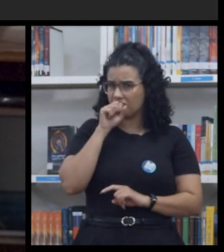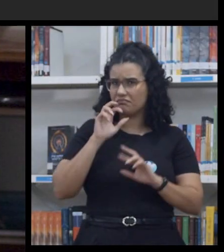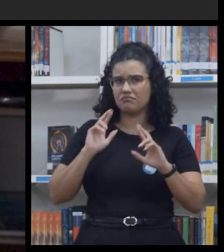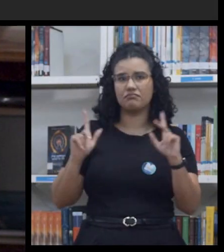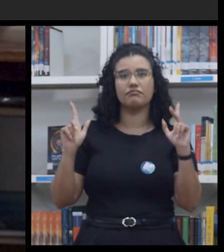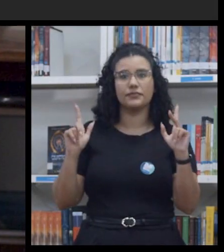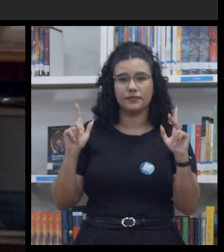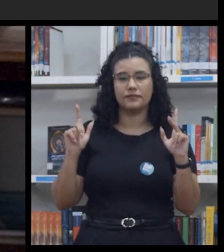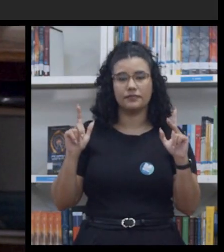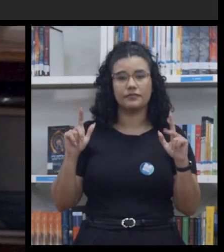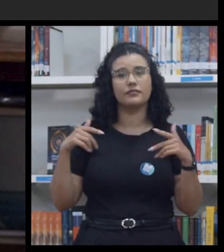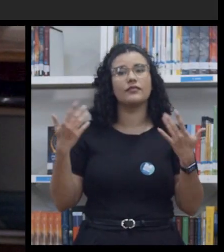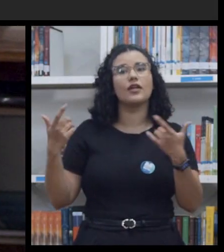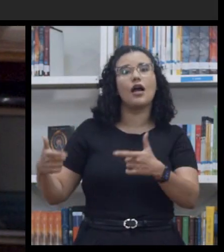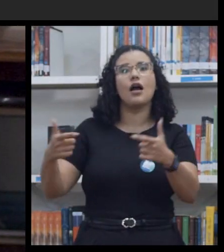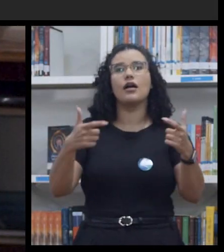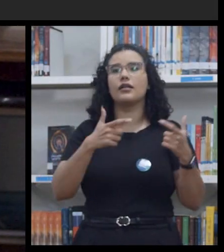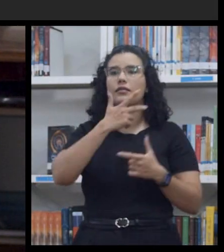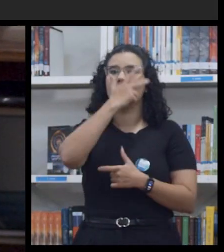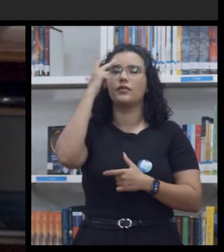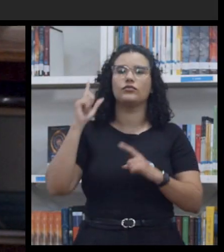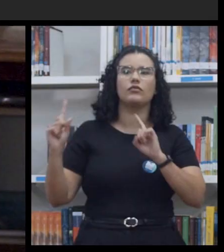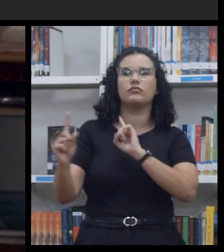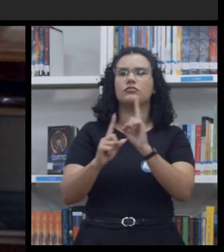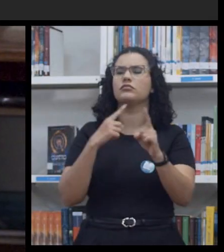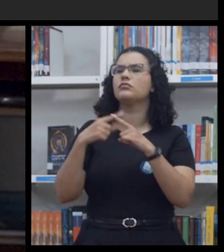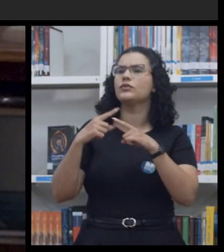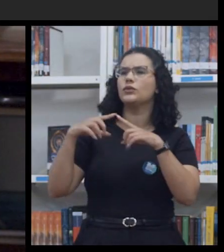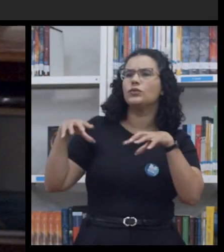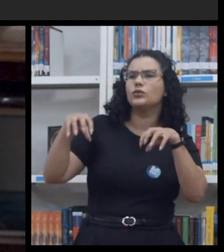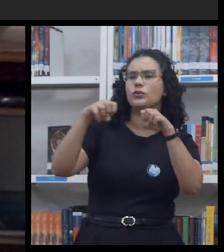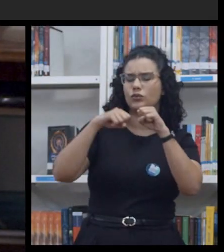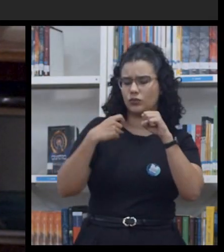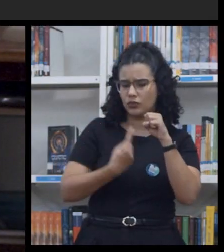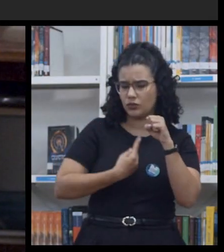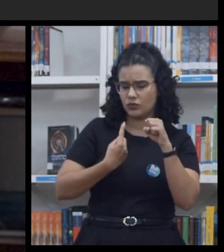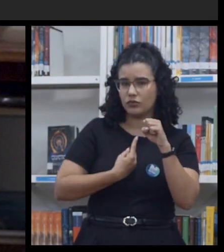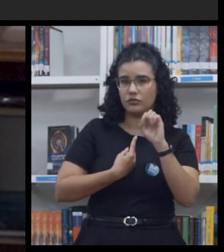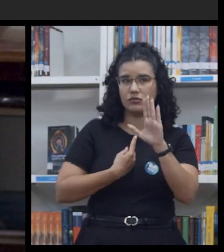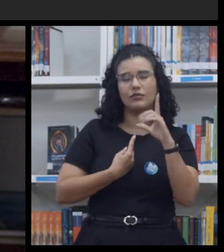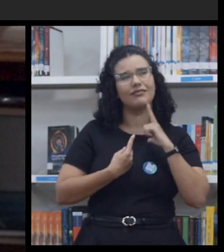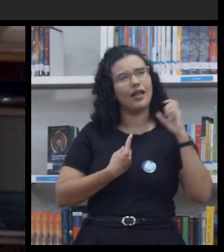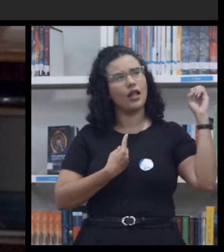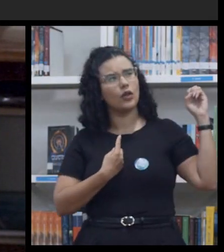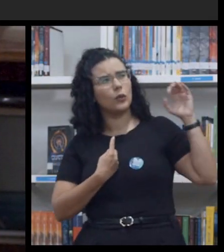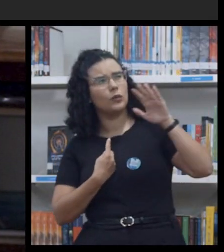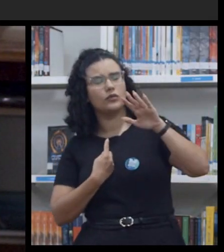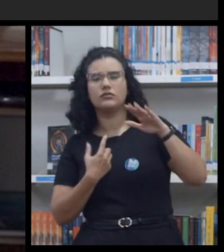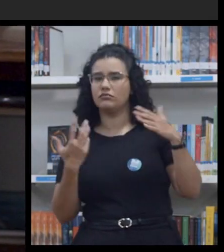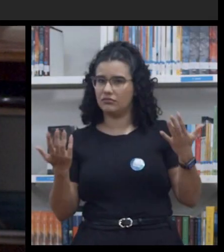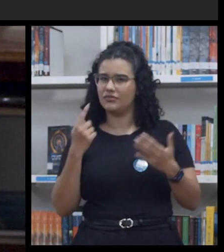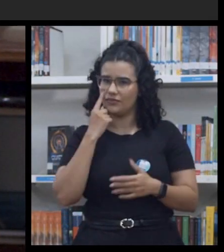eu. Onde estavam as pessoas? Por que era tão escuro? E essa luz que entrava? Então, quer dizer, tudo